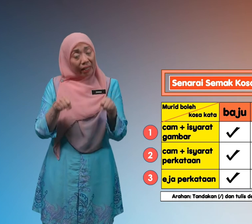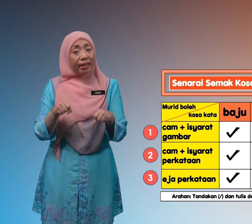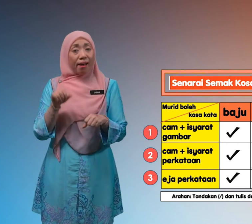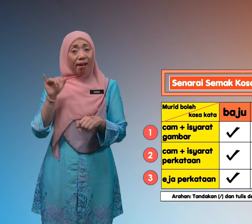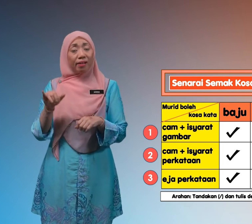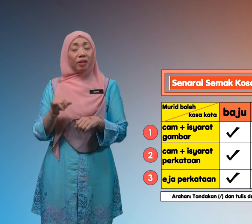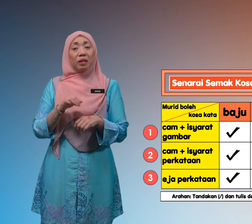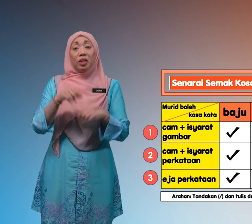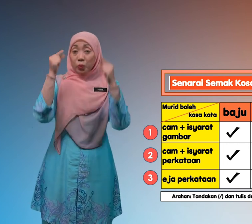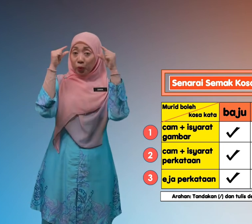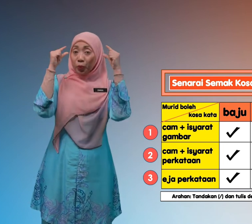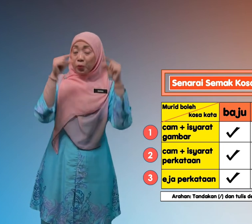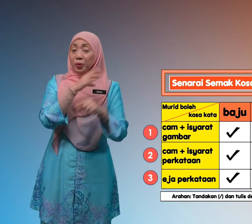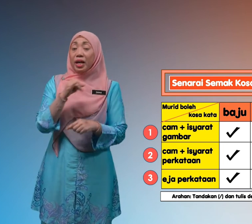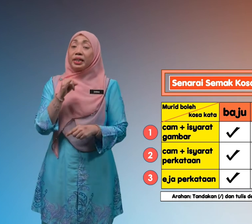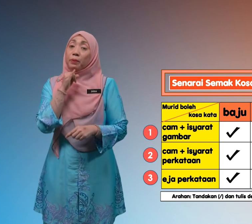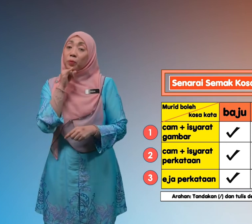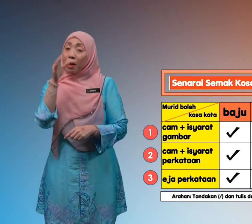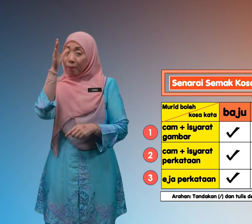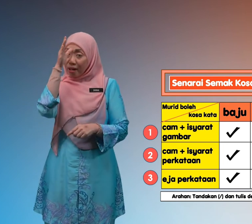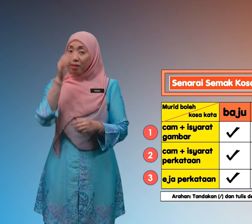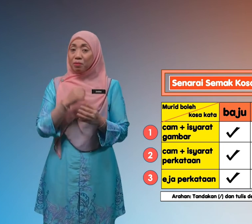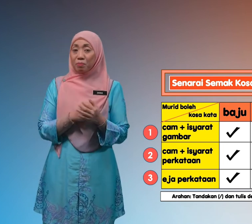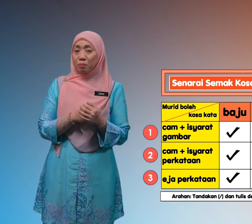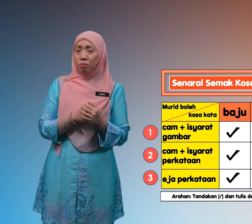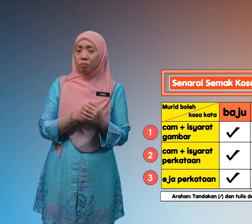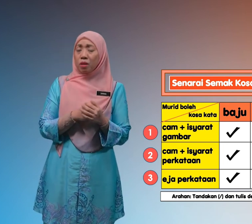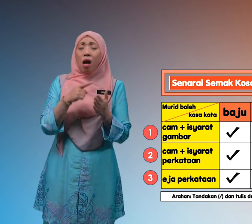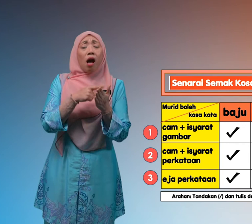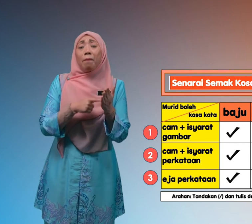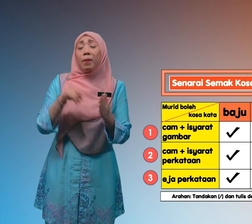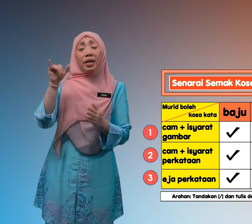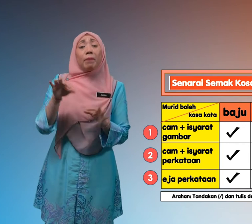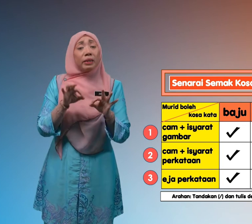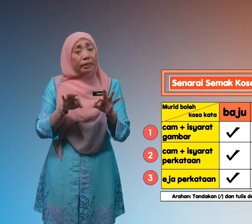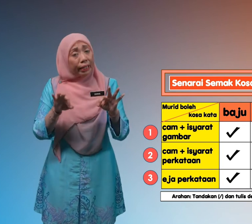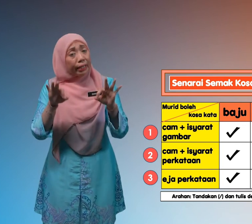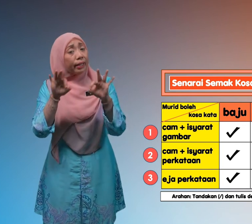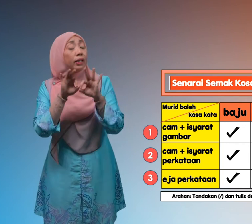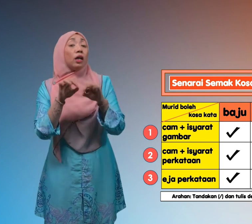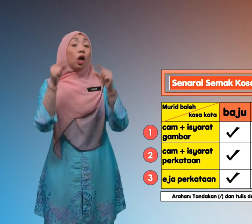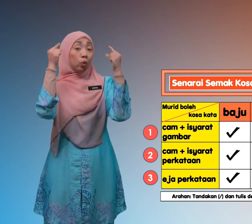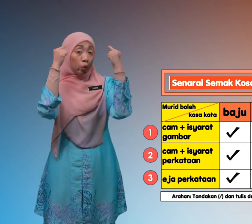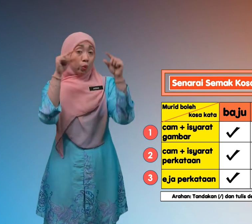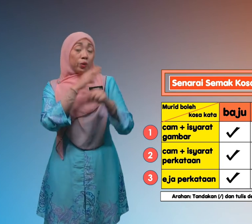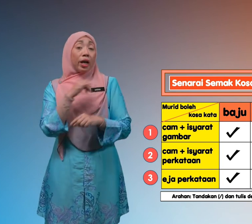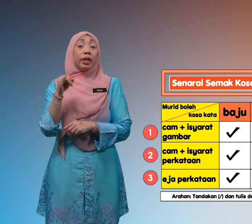Boleh ya, guru-guru dan ibu bapa? Apa yang penting, guru dan